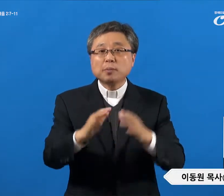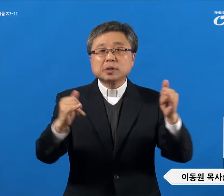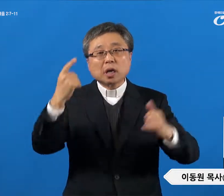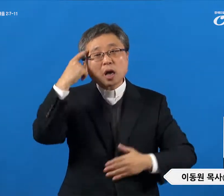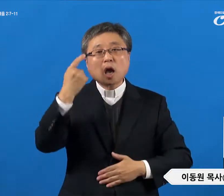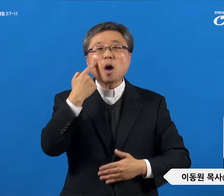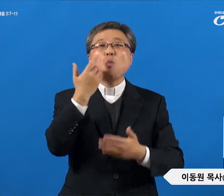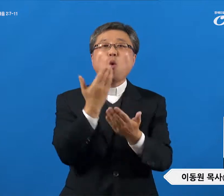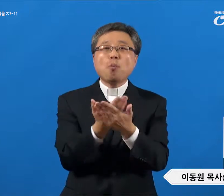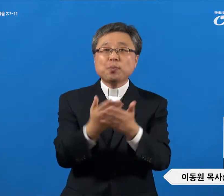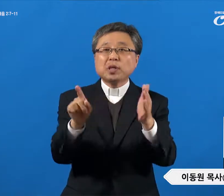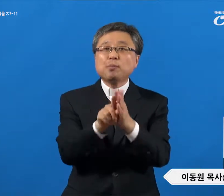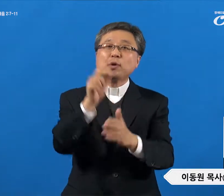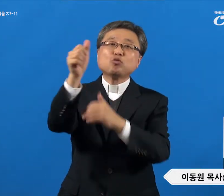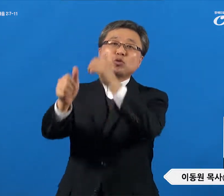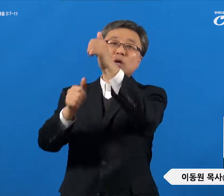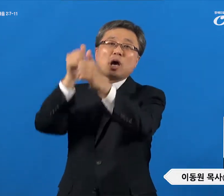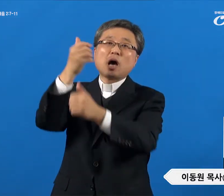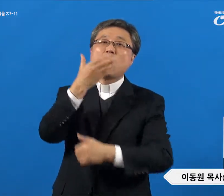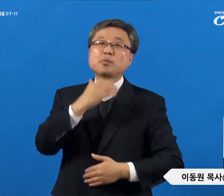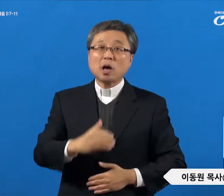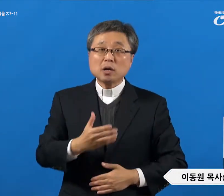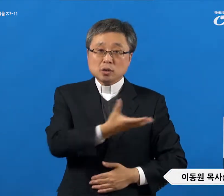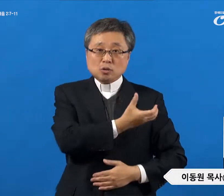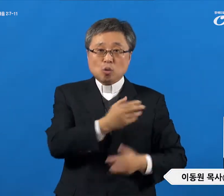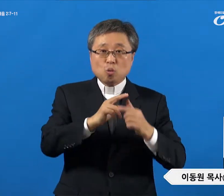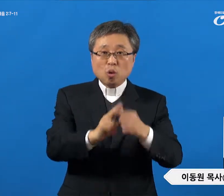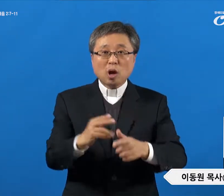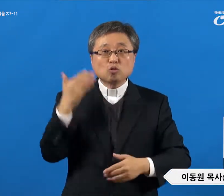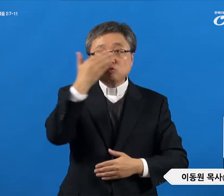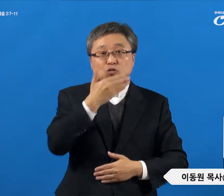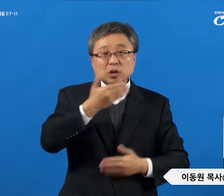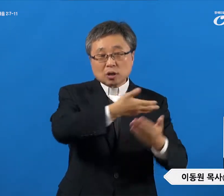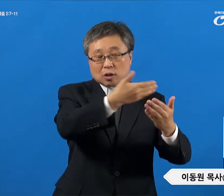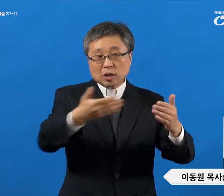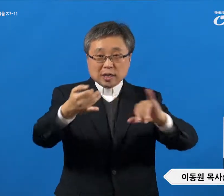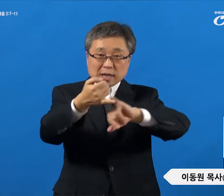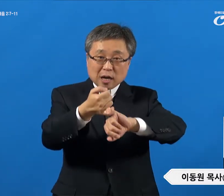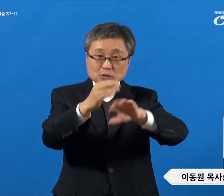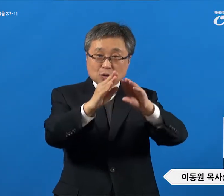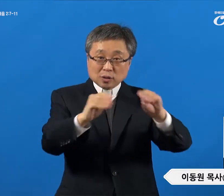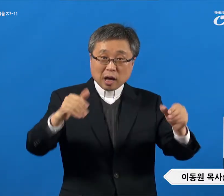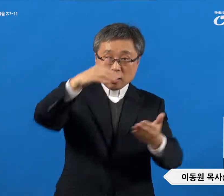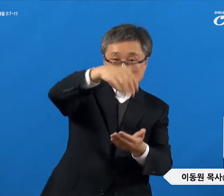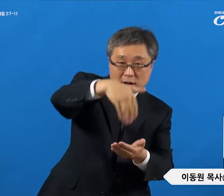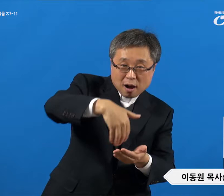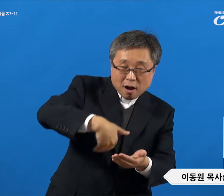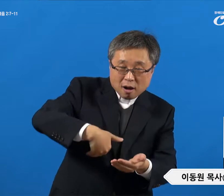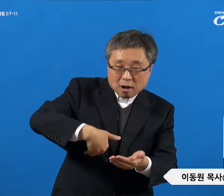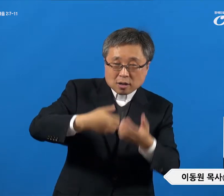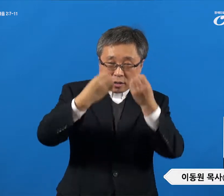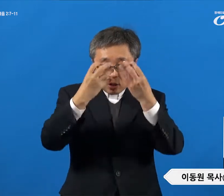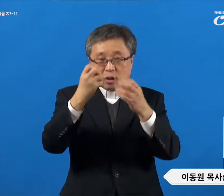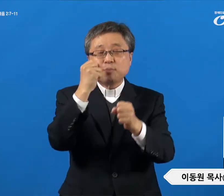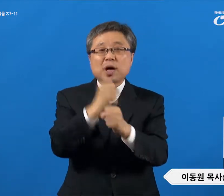조상 아브라함. 젖과 꿀이 흐르는 땅, 약속의 땅을 일구었던 이스라엘 백성들의